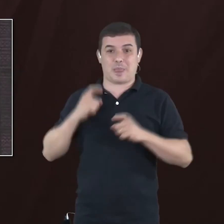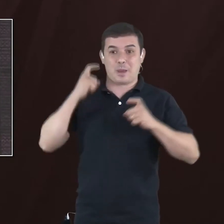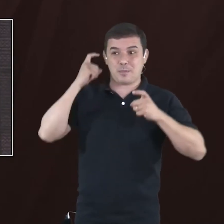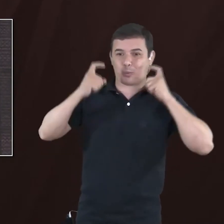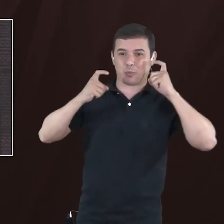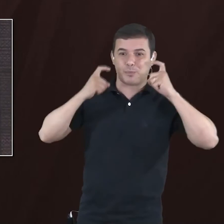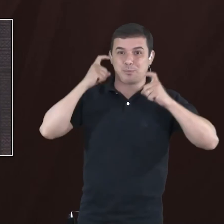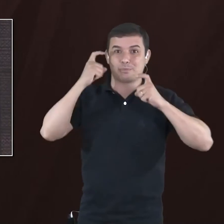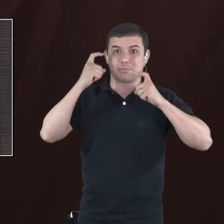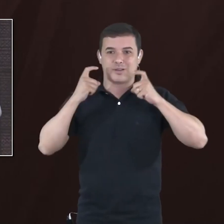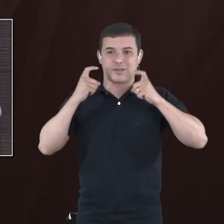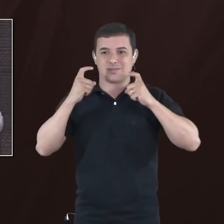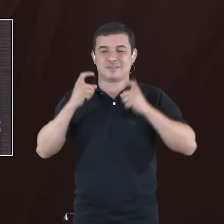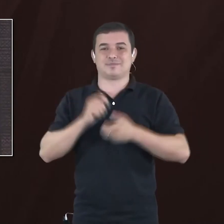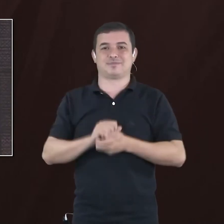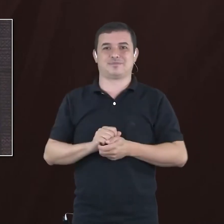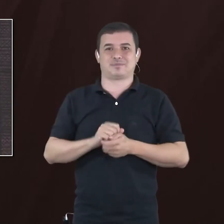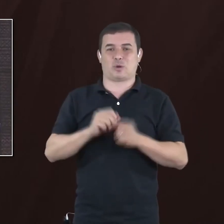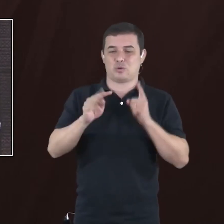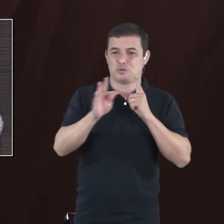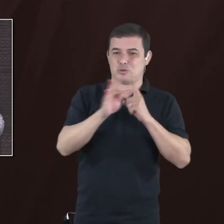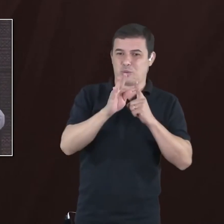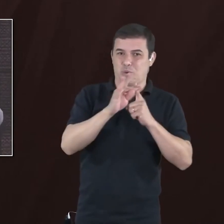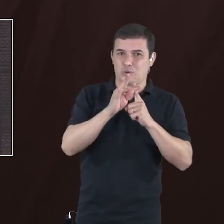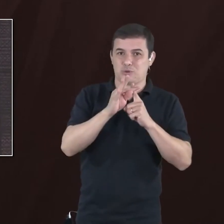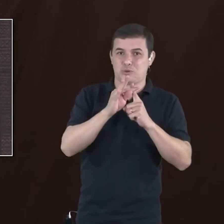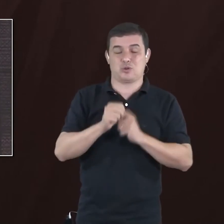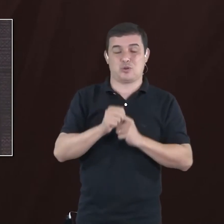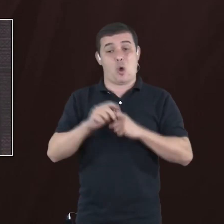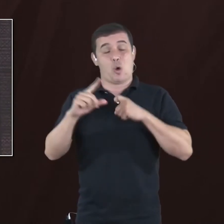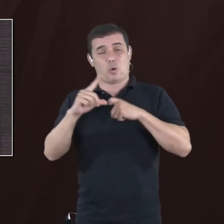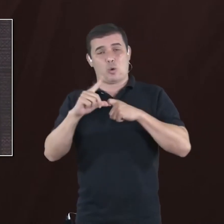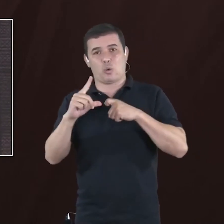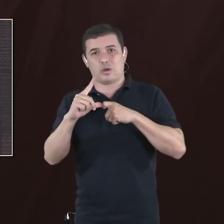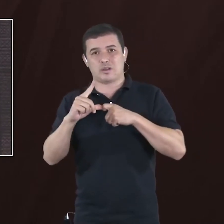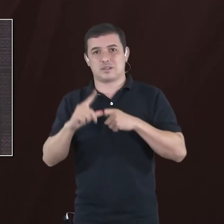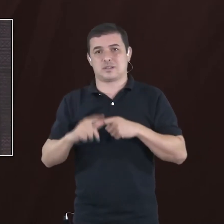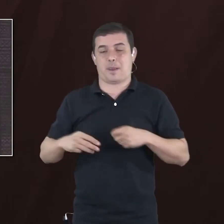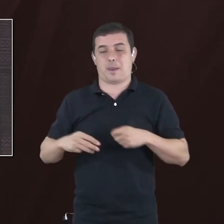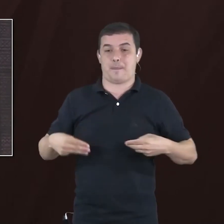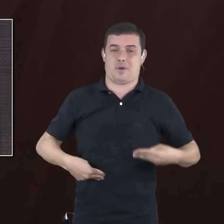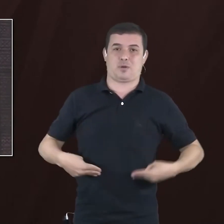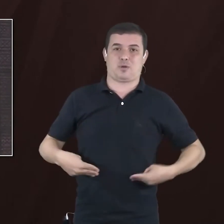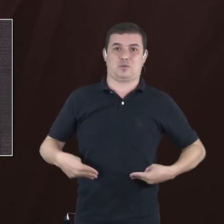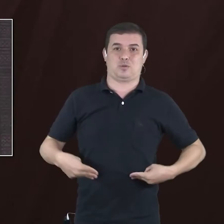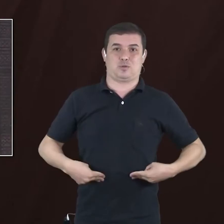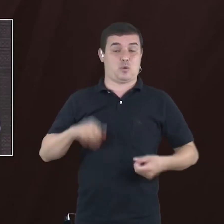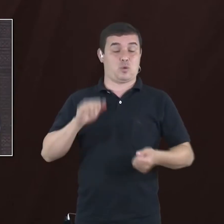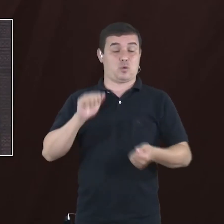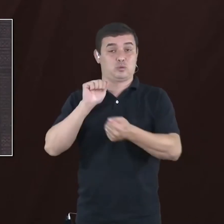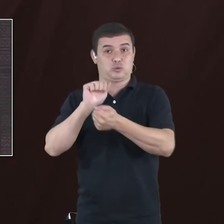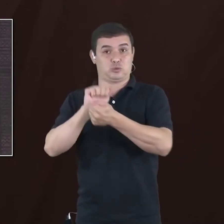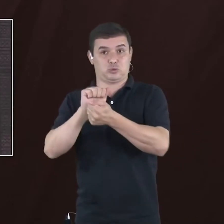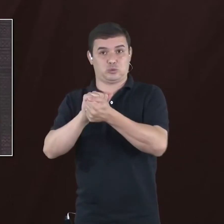lugar, Lucas estava com ele. Então ele foi juntamente com Lucas para Roma para ser julgado, tá?